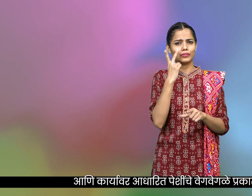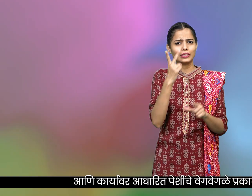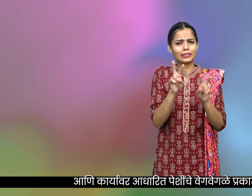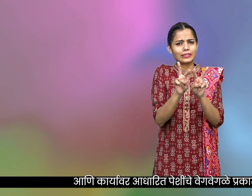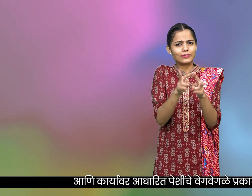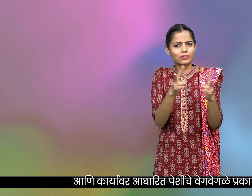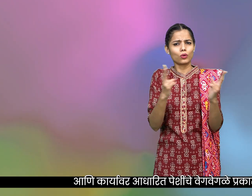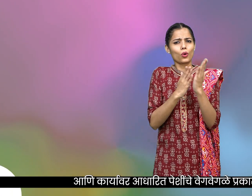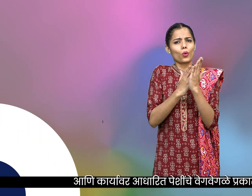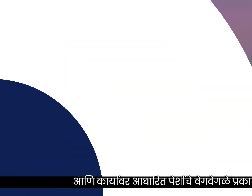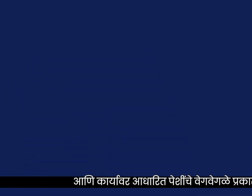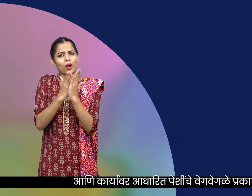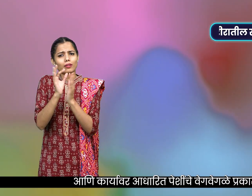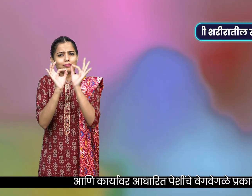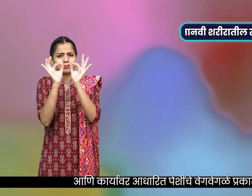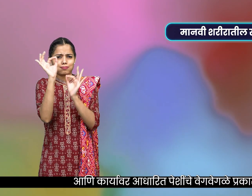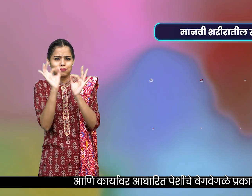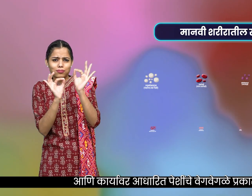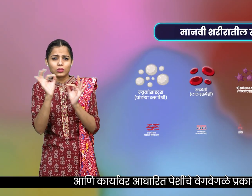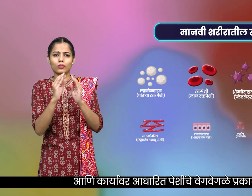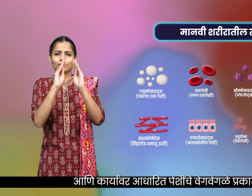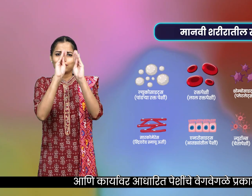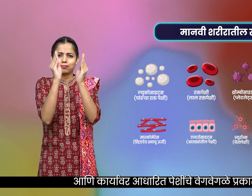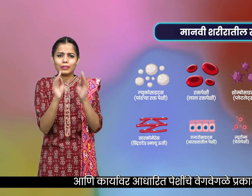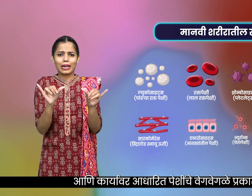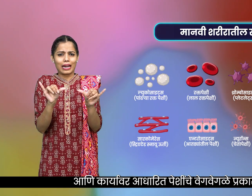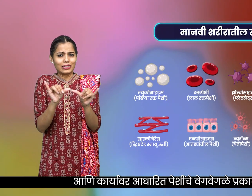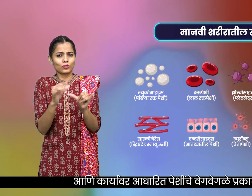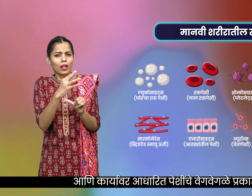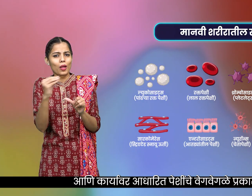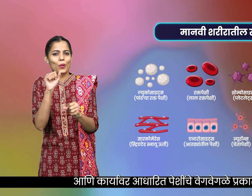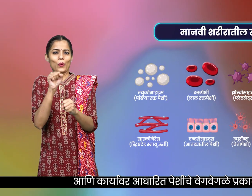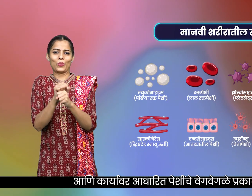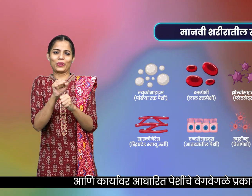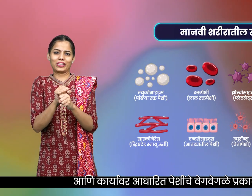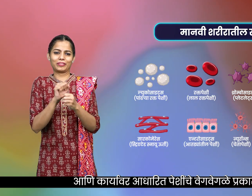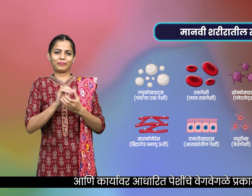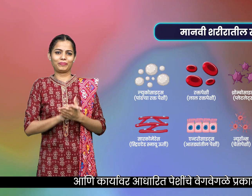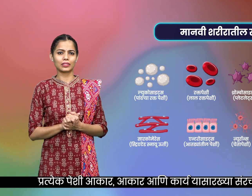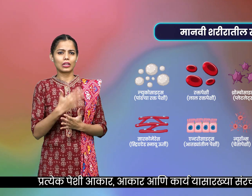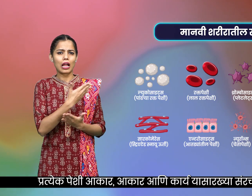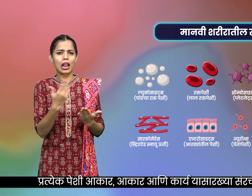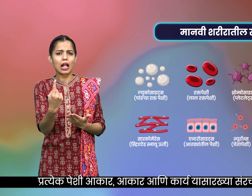कार्यावर आधारित पेशींची वेगवेगळे प्रकारे पाहूया. प्रत्येक